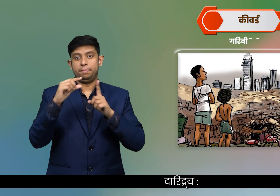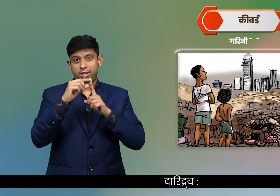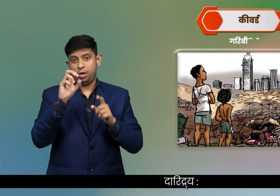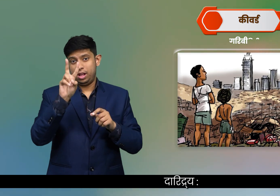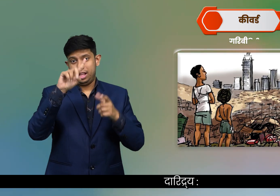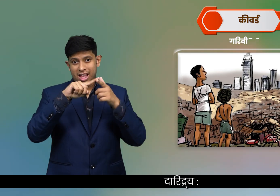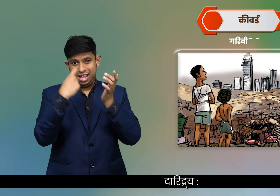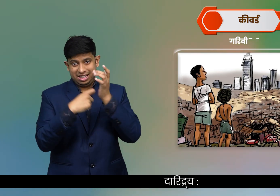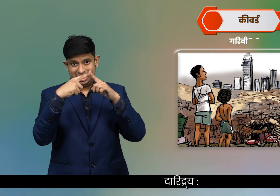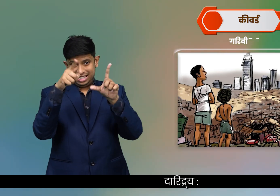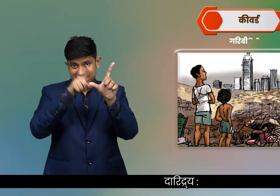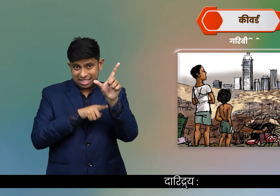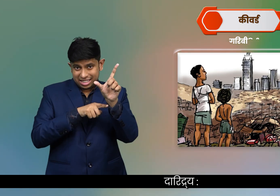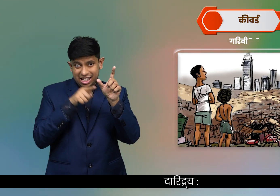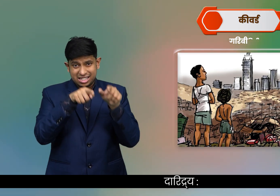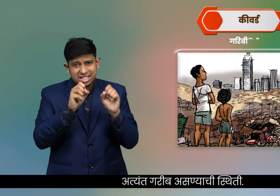दारिद्र्य,